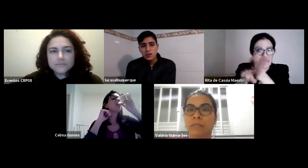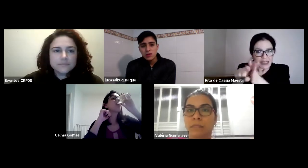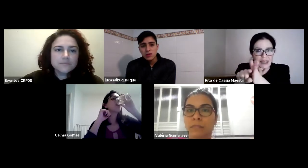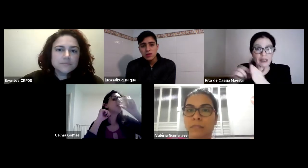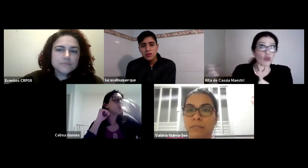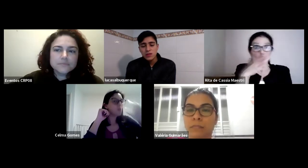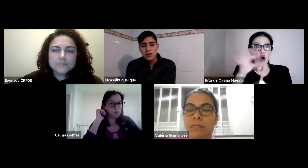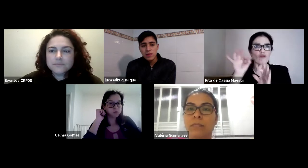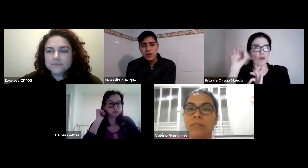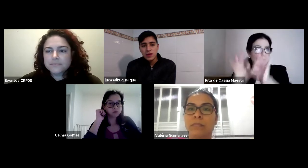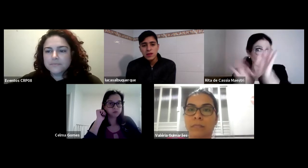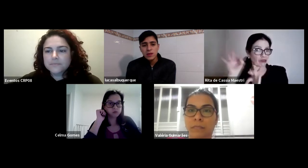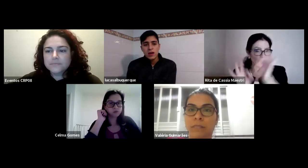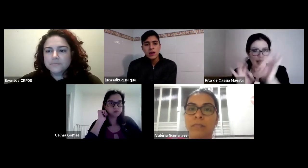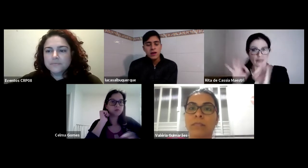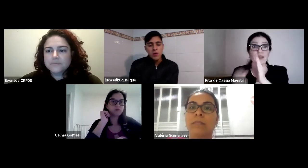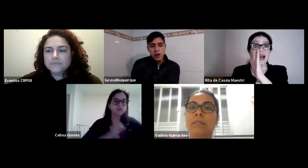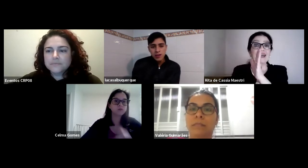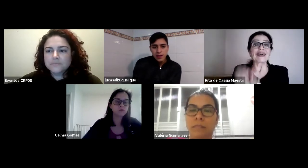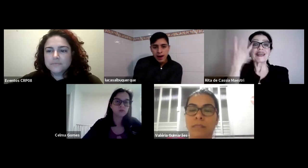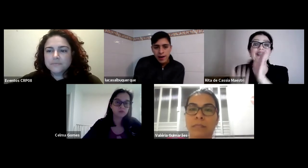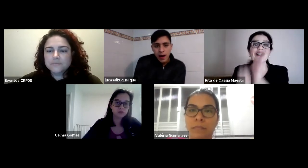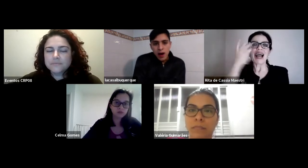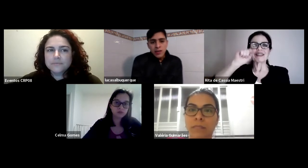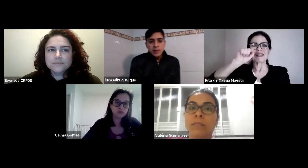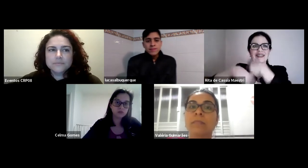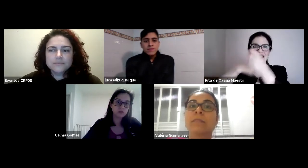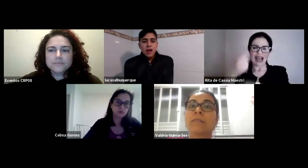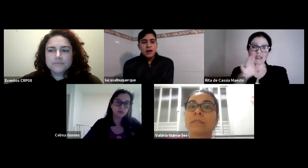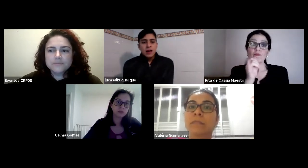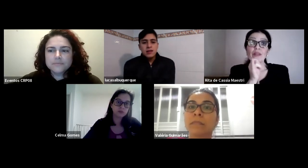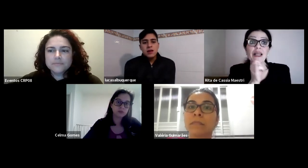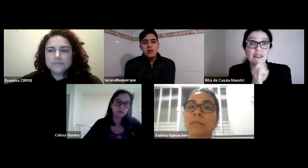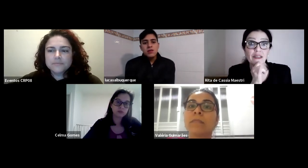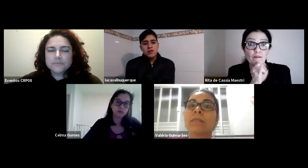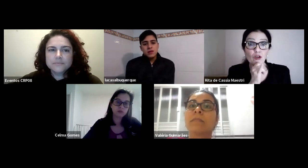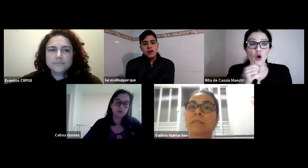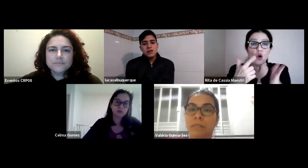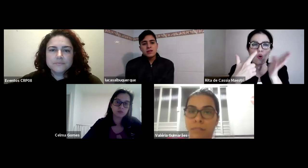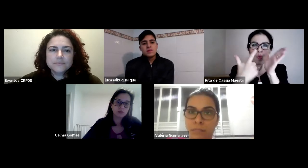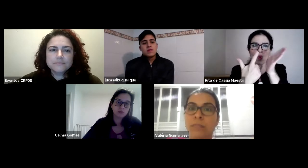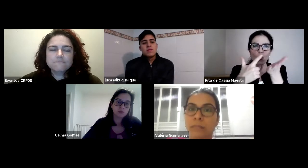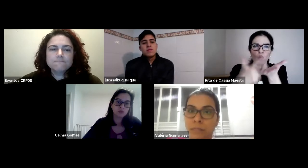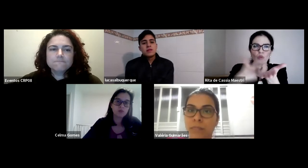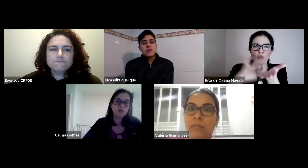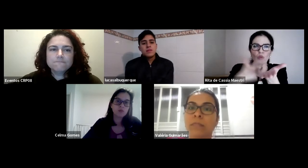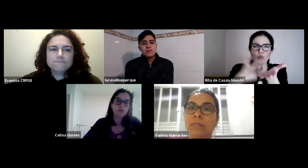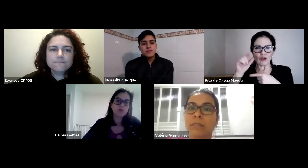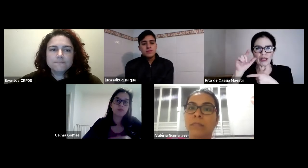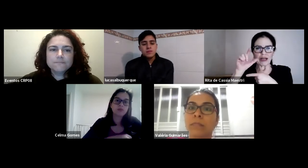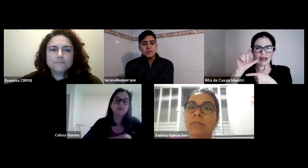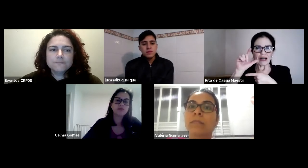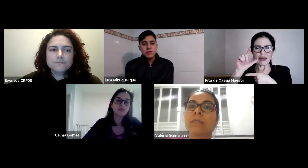psicólogos, nós estamos fazendo uma pesquisa para organizar a criação de novos sinais, como, por